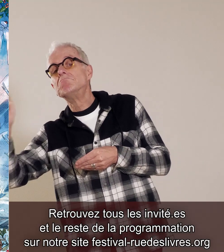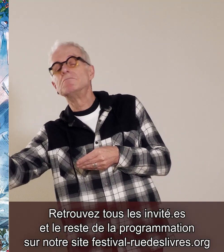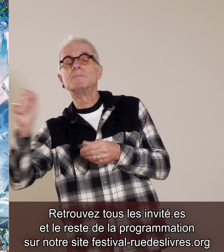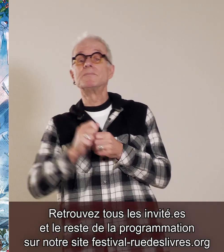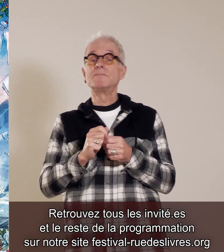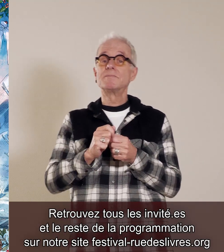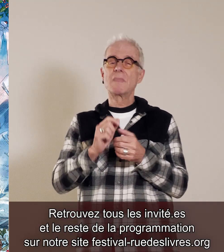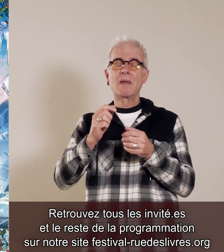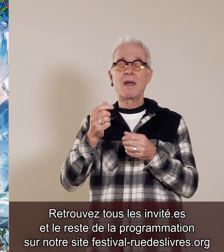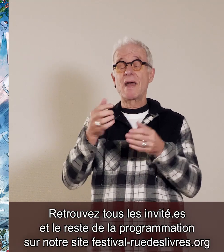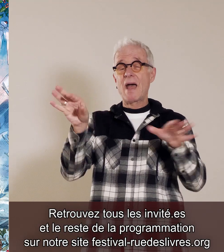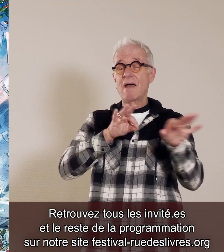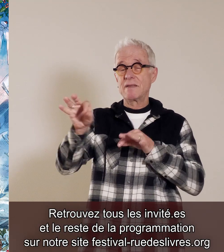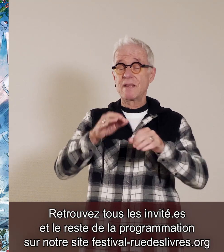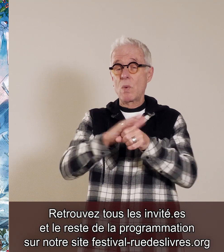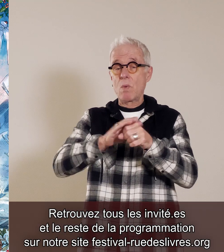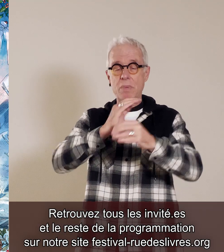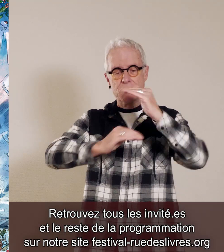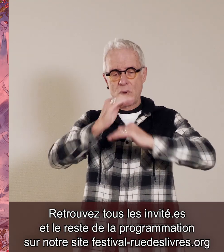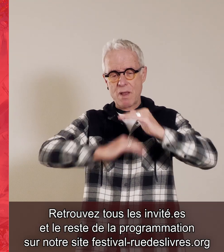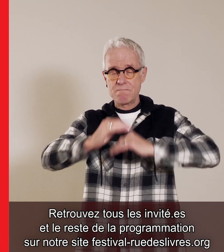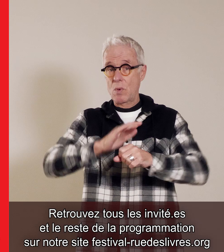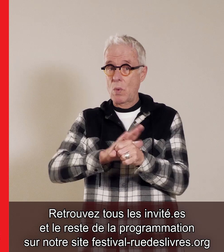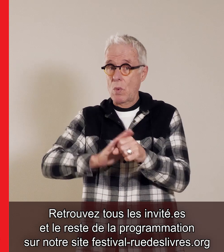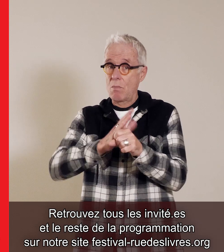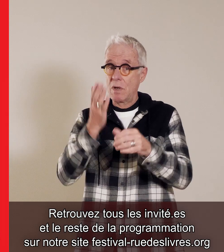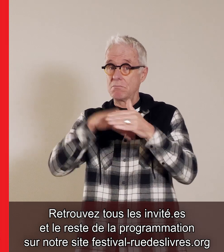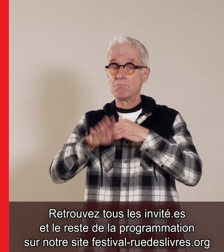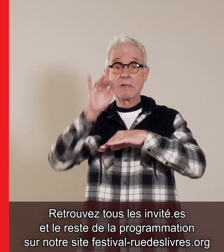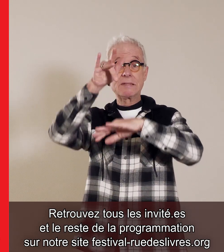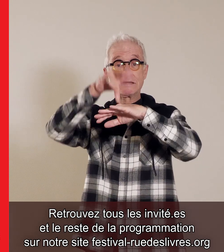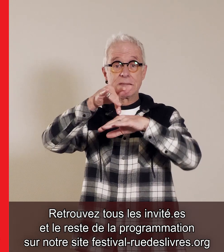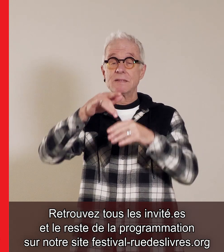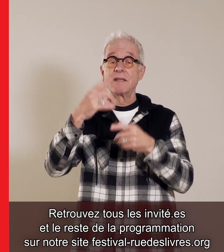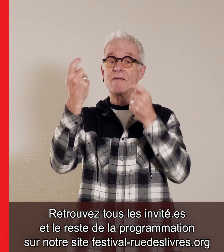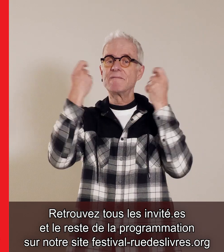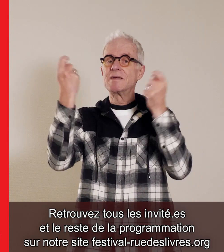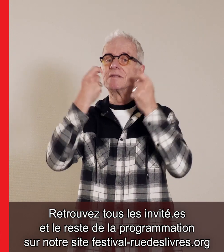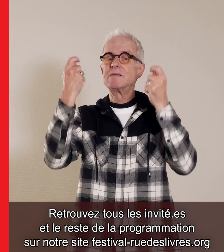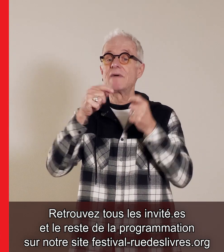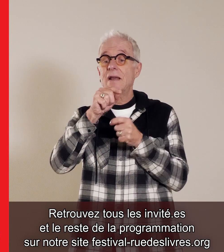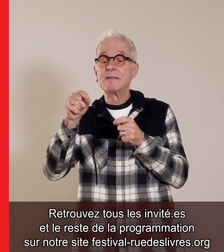Retrouvez tous les invités et le reste de la programmation sur notre site